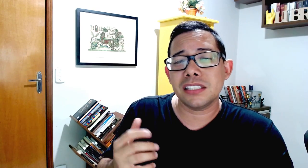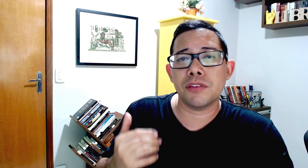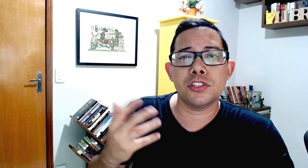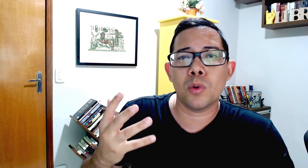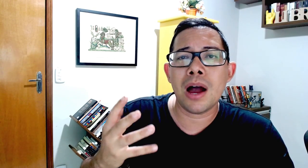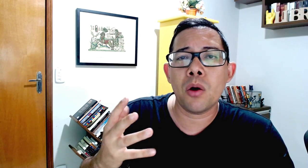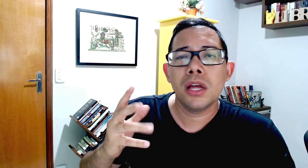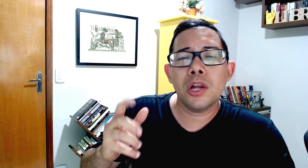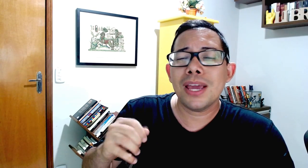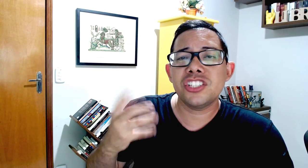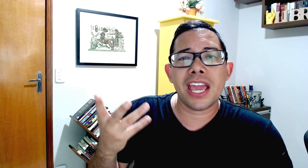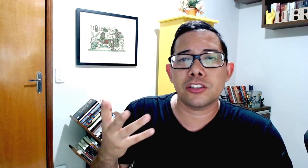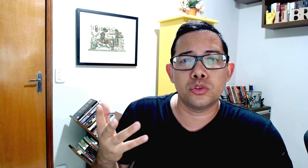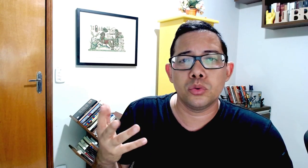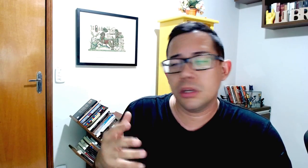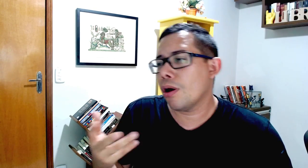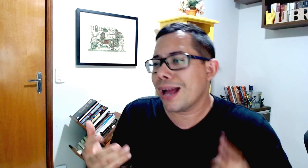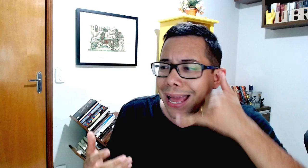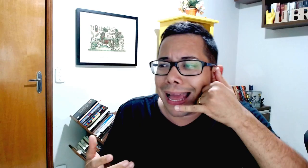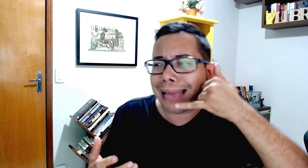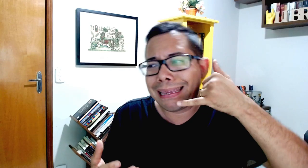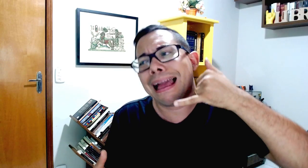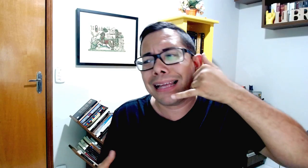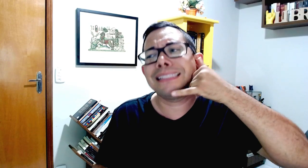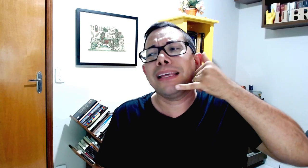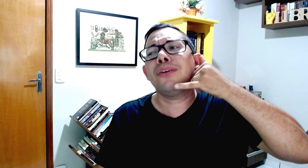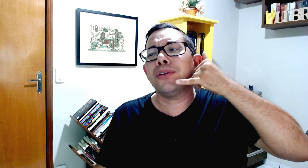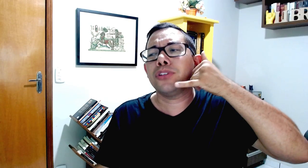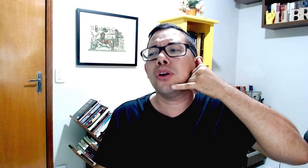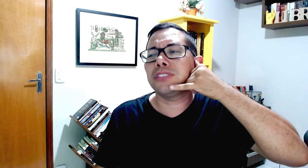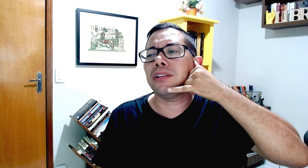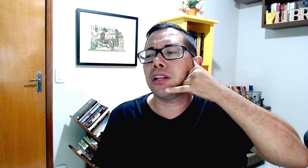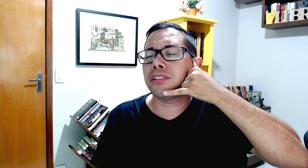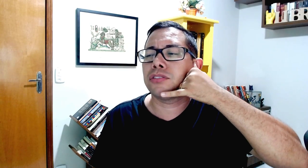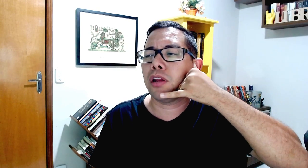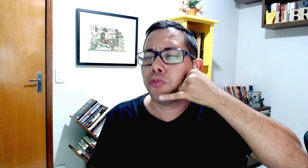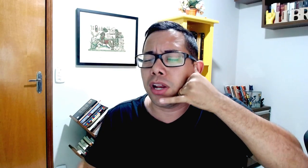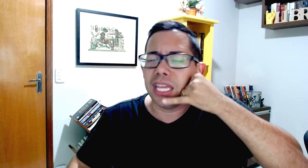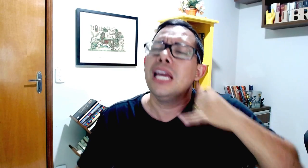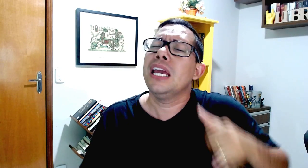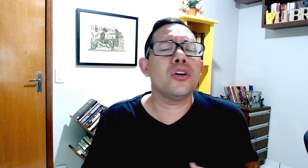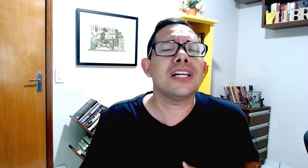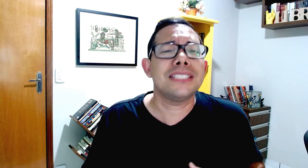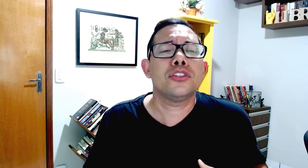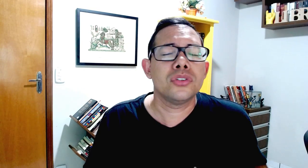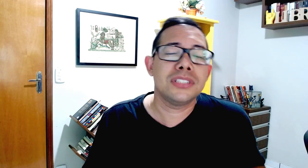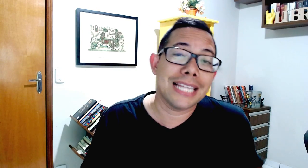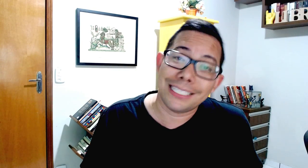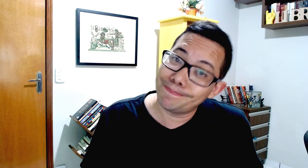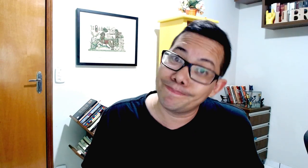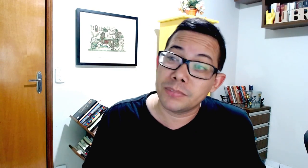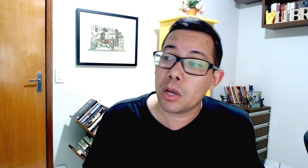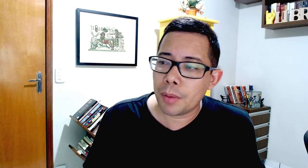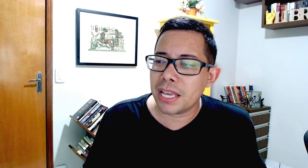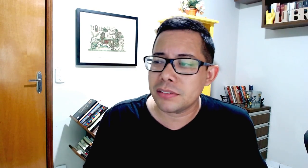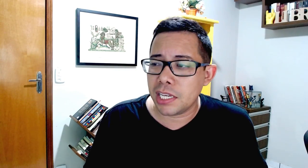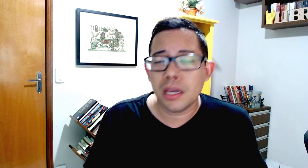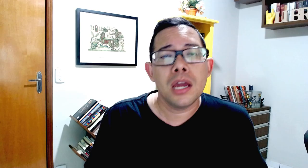mais que ela seja visual não é gesto igual a gata eu sei que ele seu telefone Então já aceitou de sinais Não é bem assim